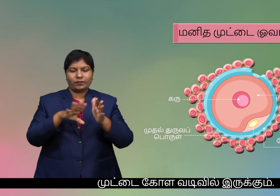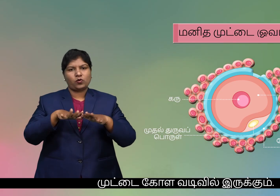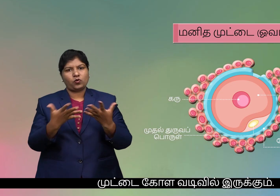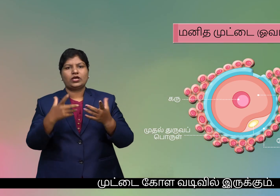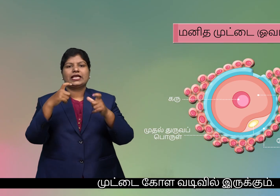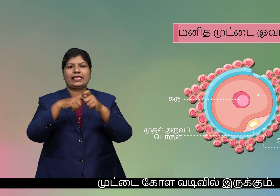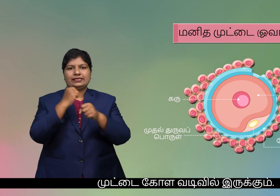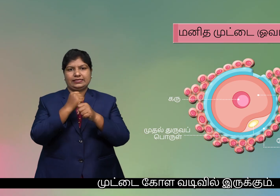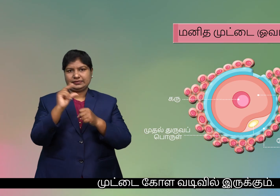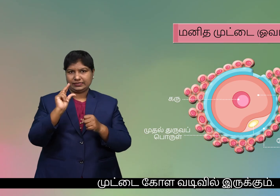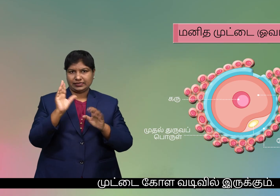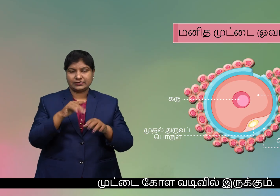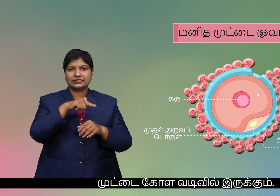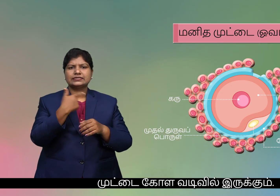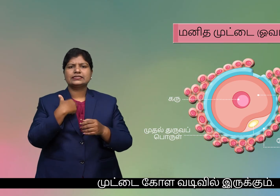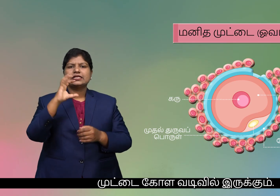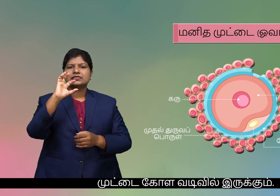முட்டைக்கோள வடிவில் இருக்கும்.